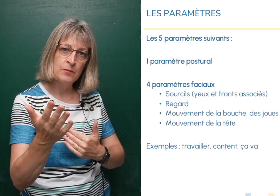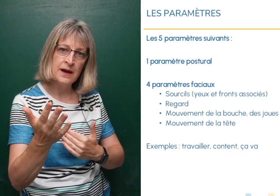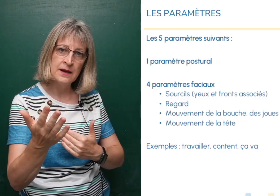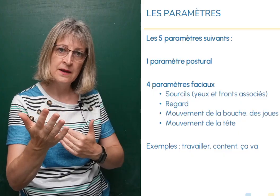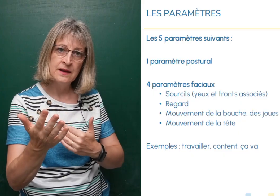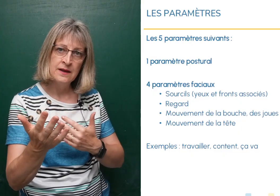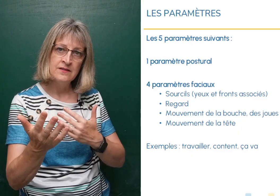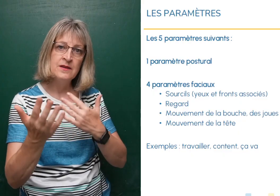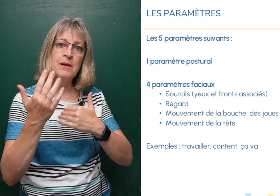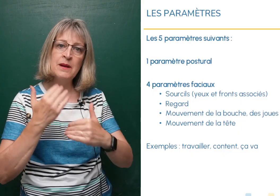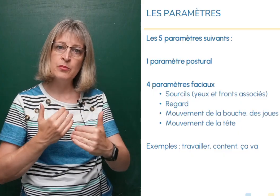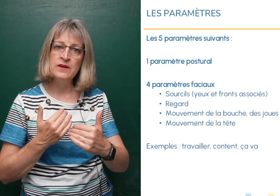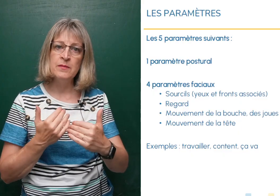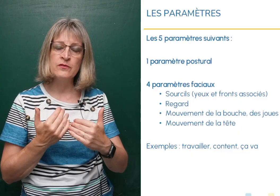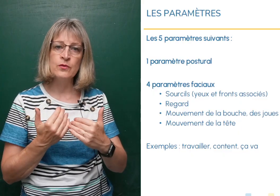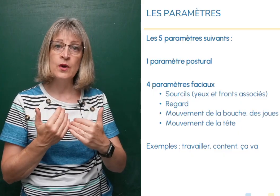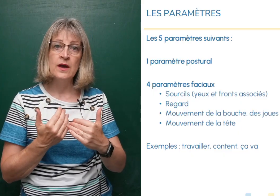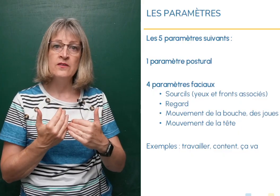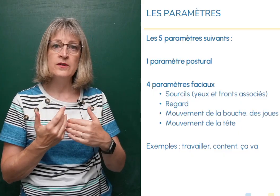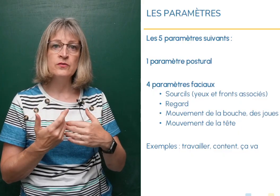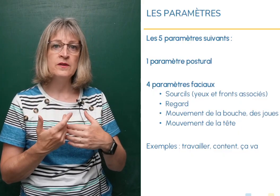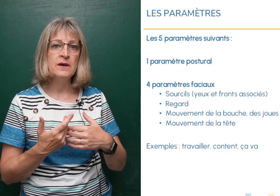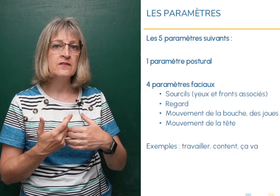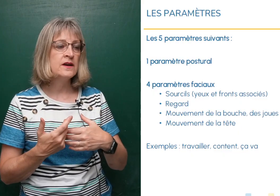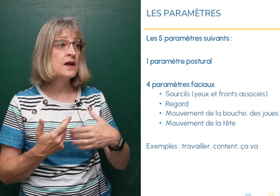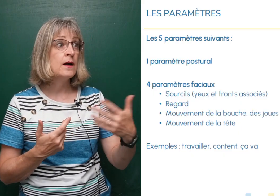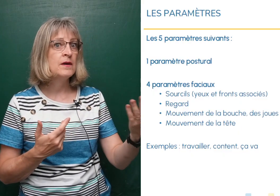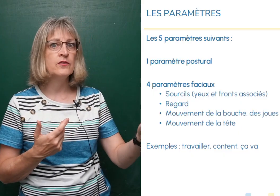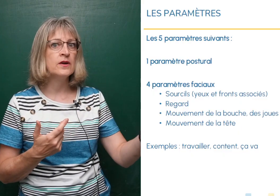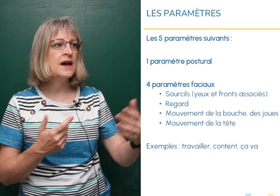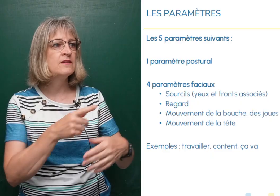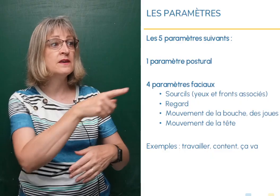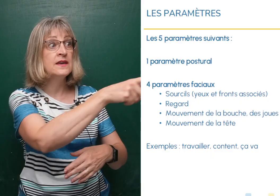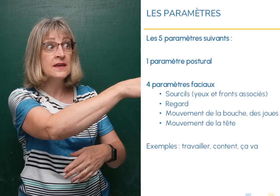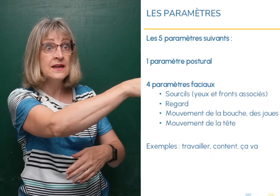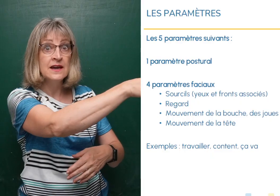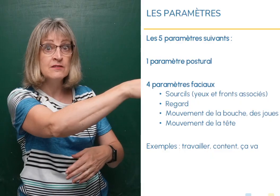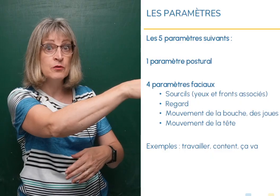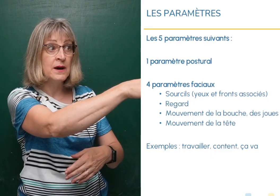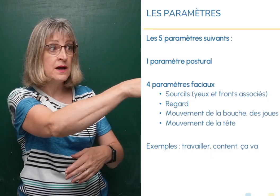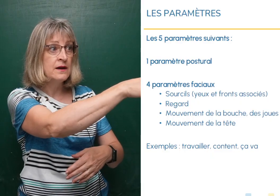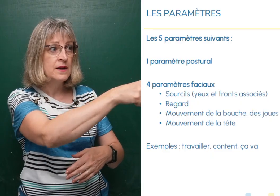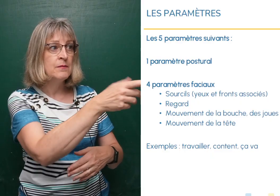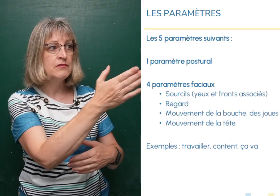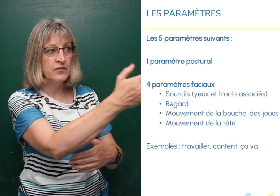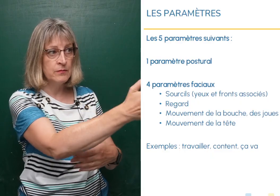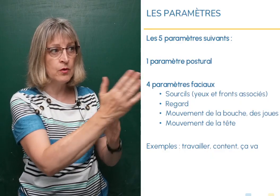parle, ce n'est pas mal poli. Parce que si on dit, bah tiens, il y a ma sœur qui est arrivée et elle arrive de par là, bah forcément, on